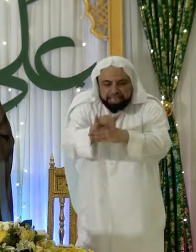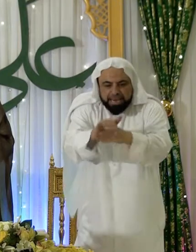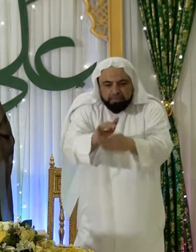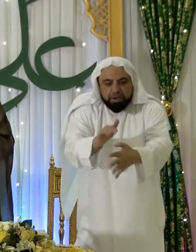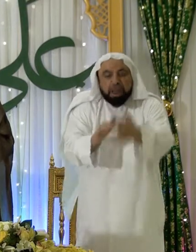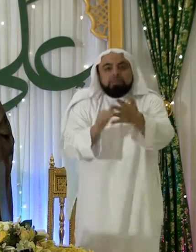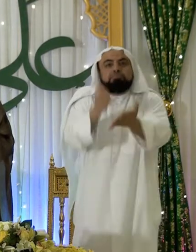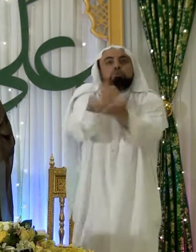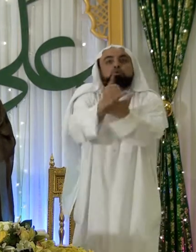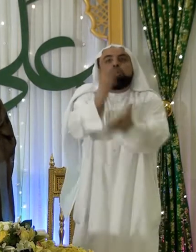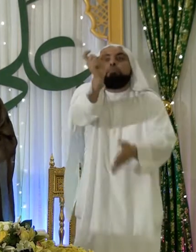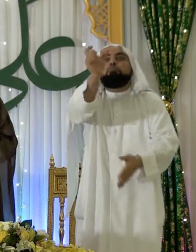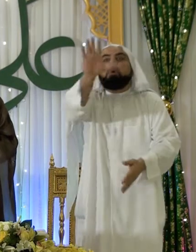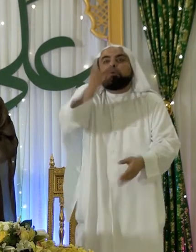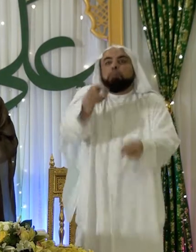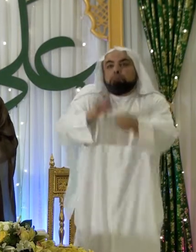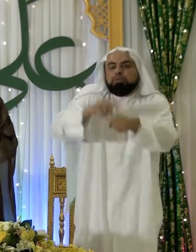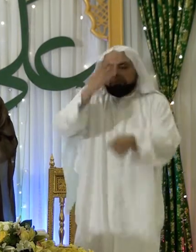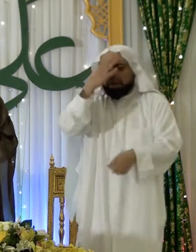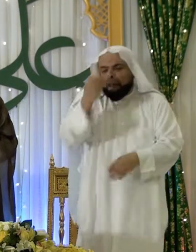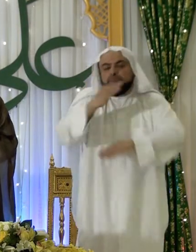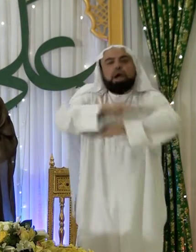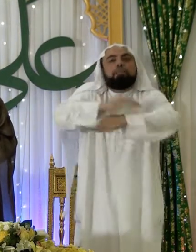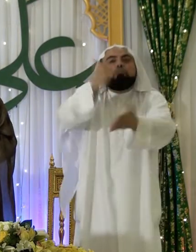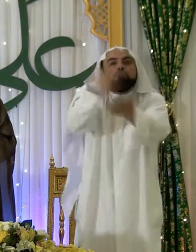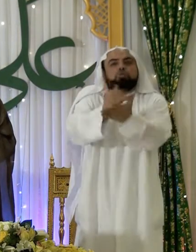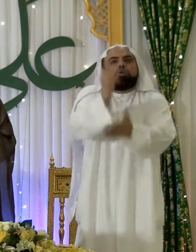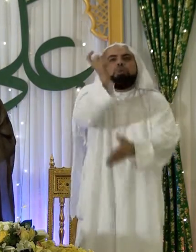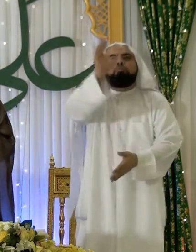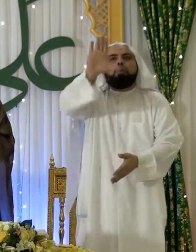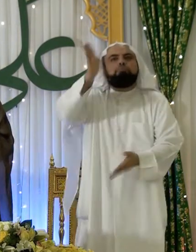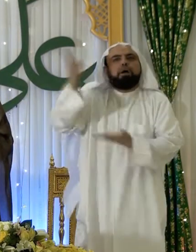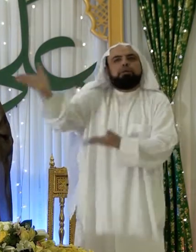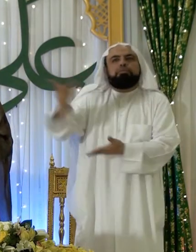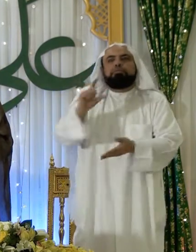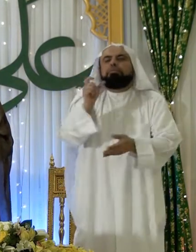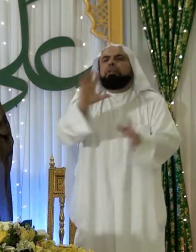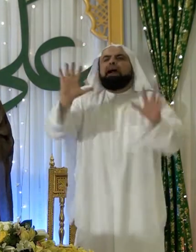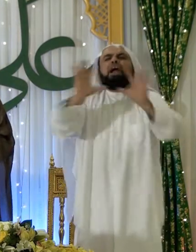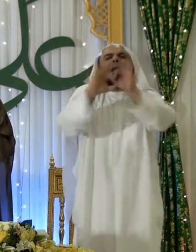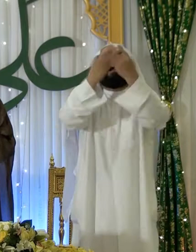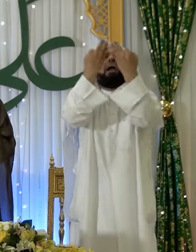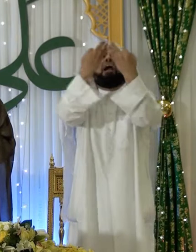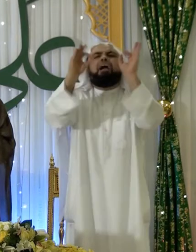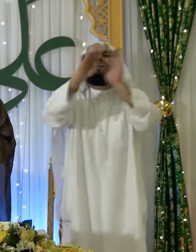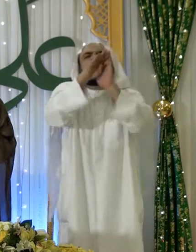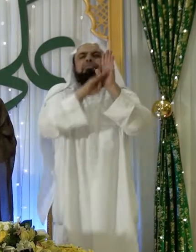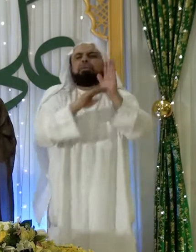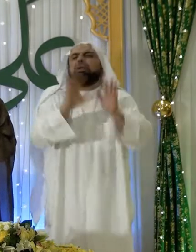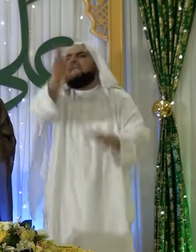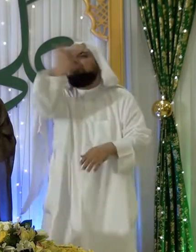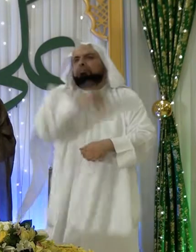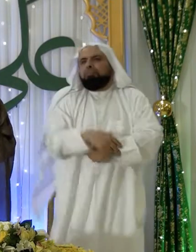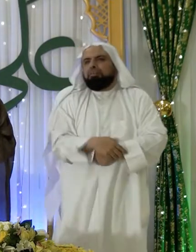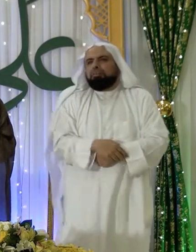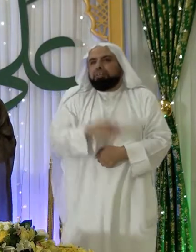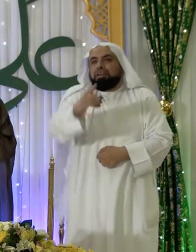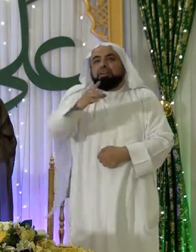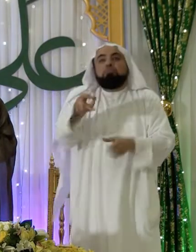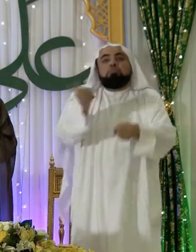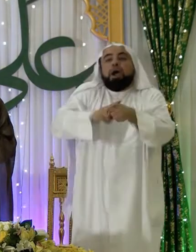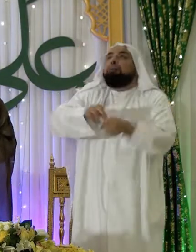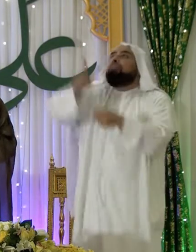الله ويتخلق بأخلاق رسول الله. إذن هناك عناية